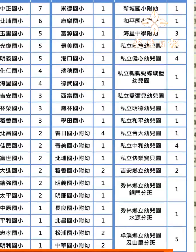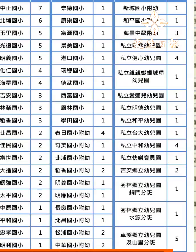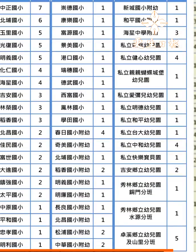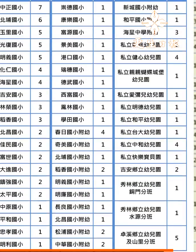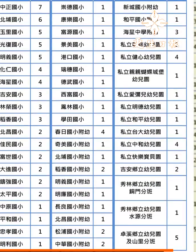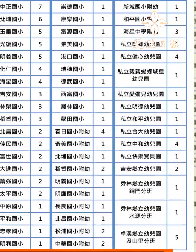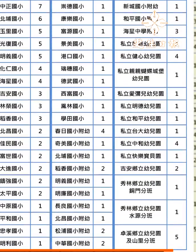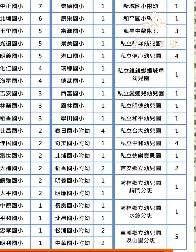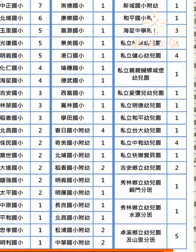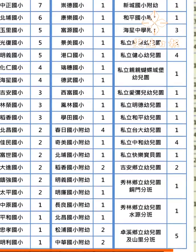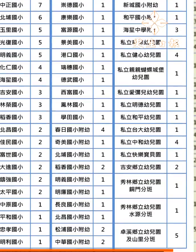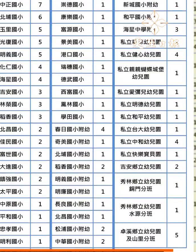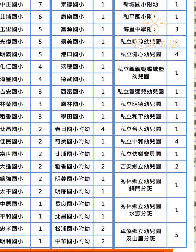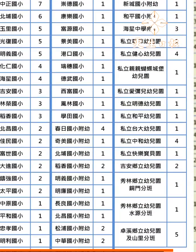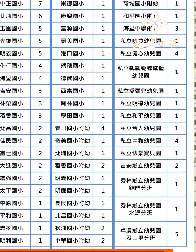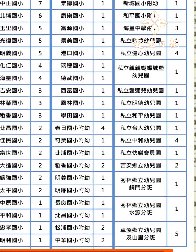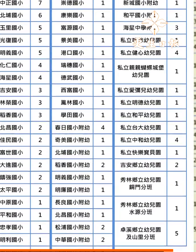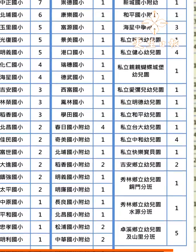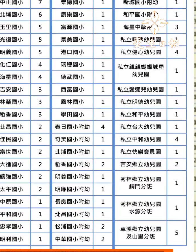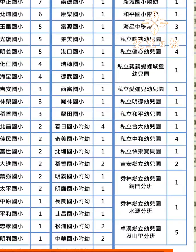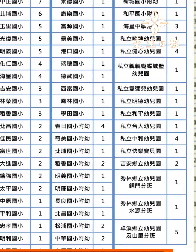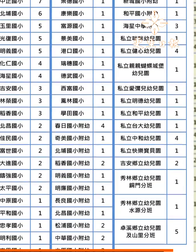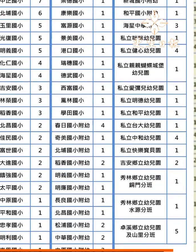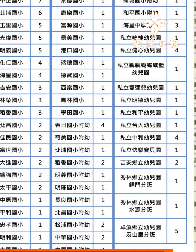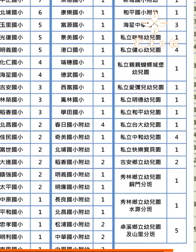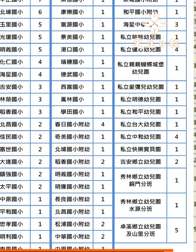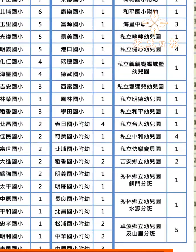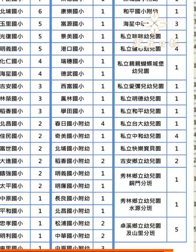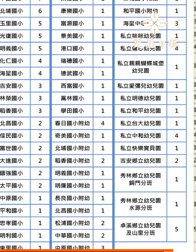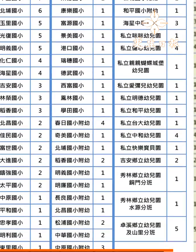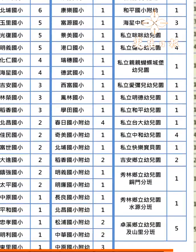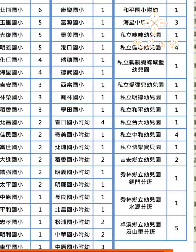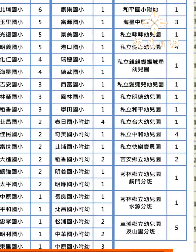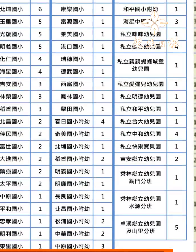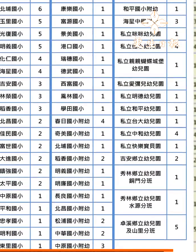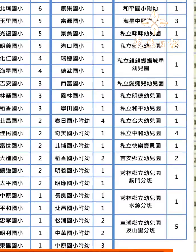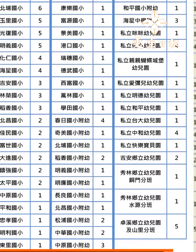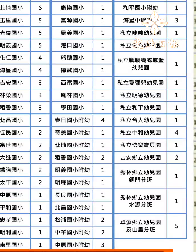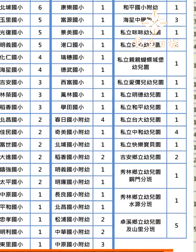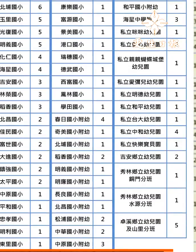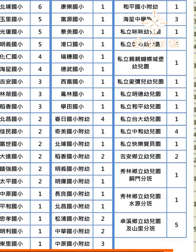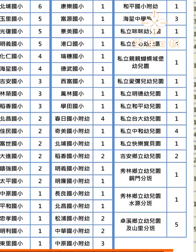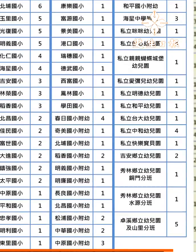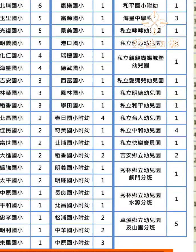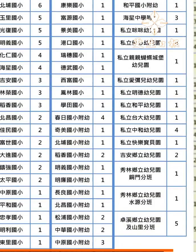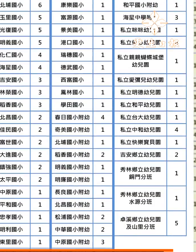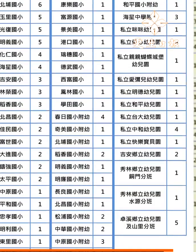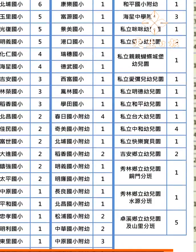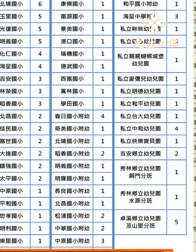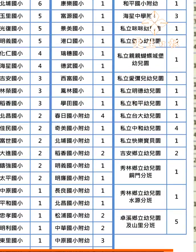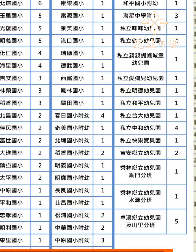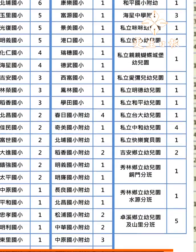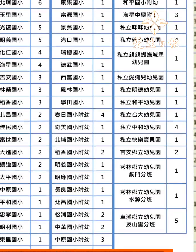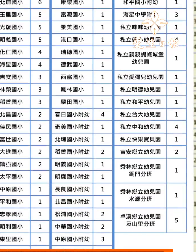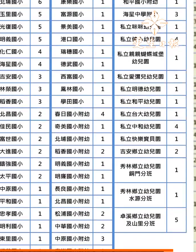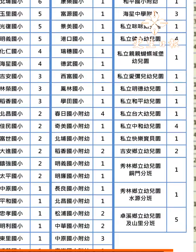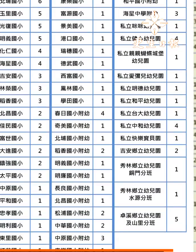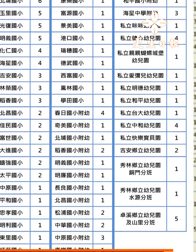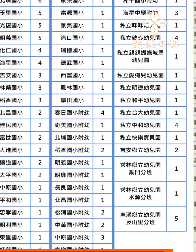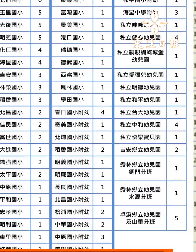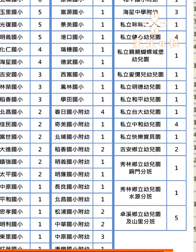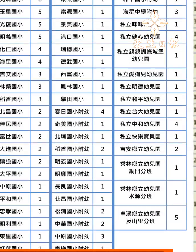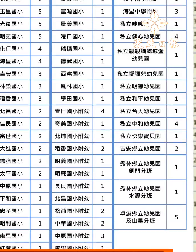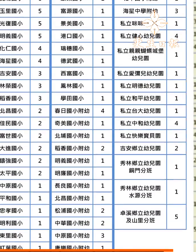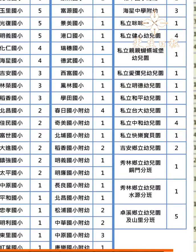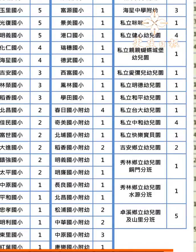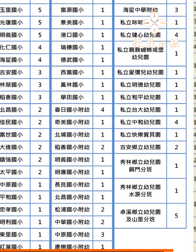36所国小，那新增的确诊人数有79位学生跟14位的教职员工。在幼儿